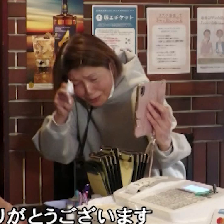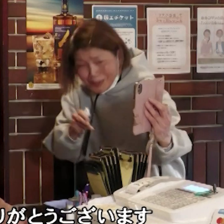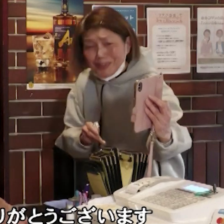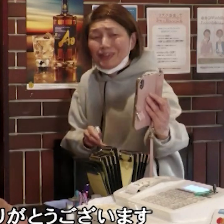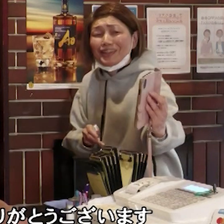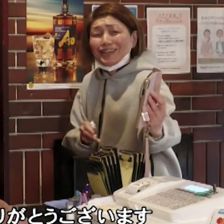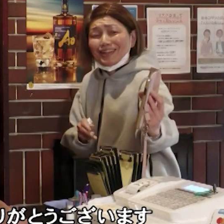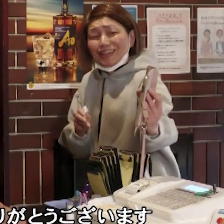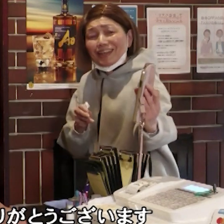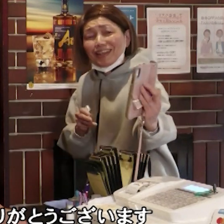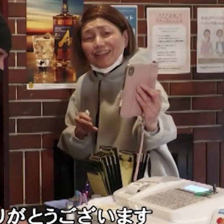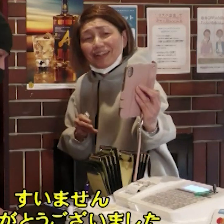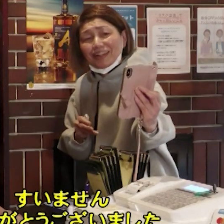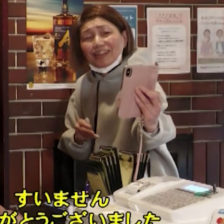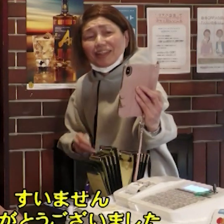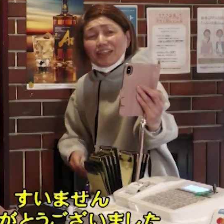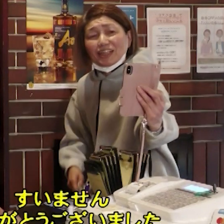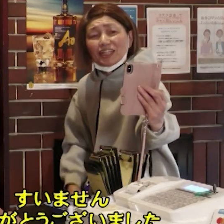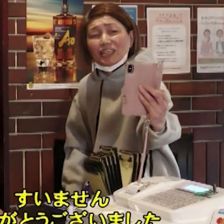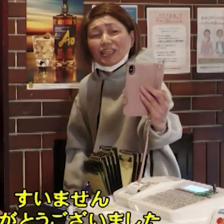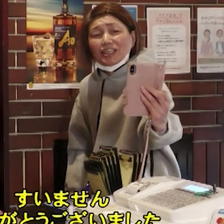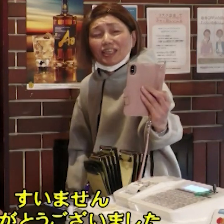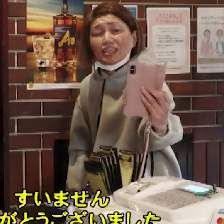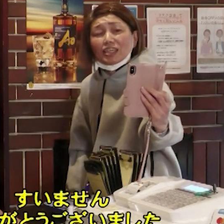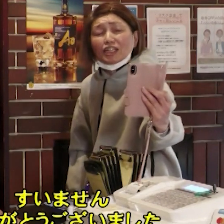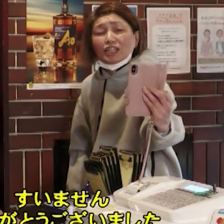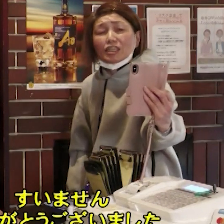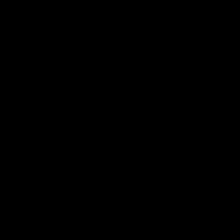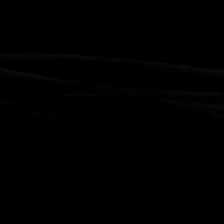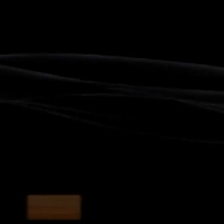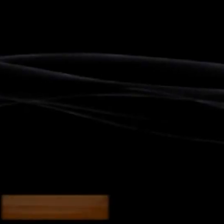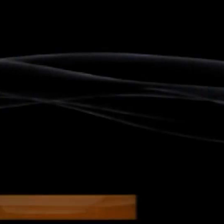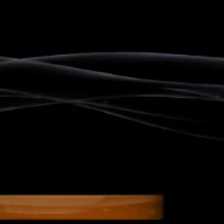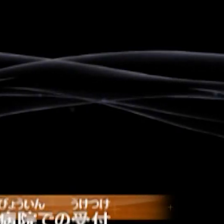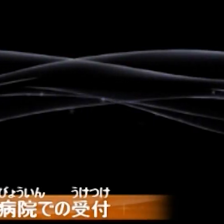ありがとうございます。 すみません、ありがとうございました。